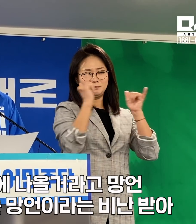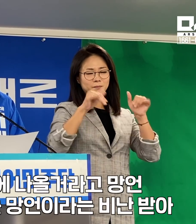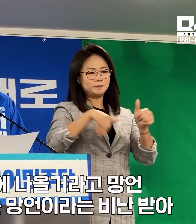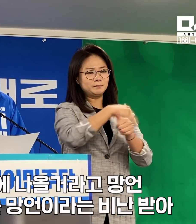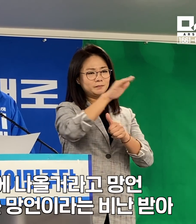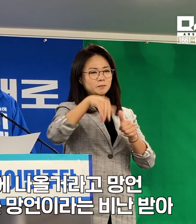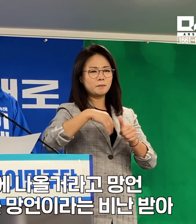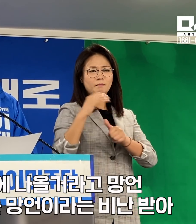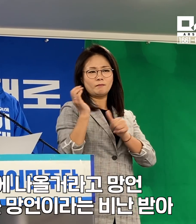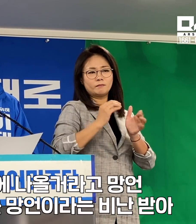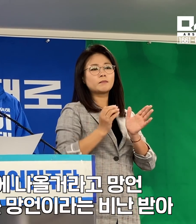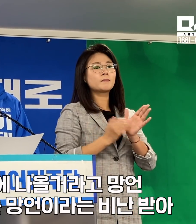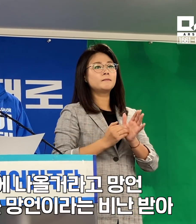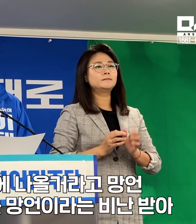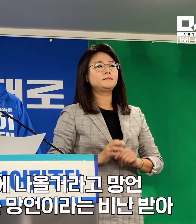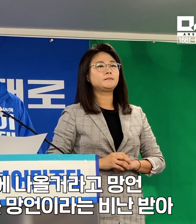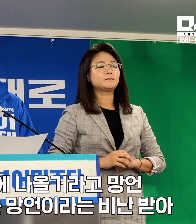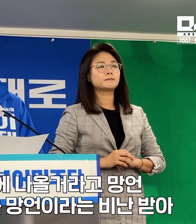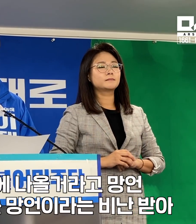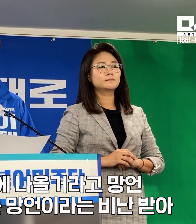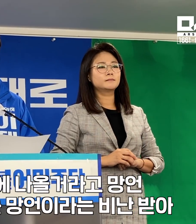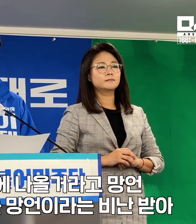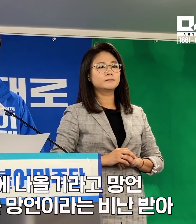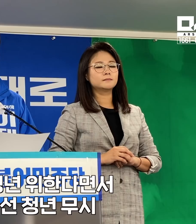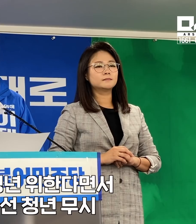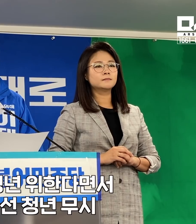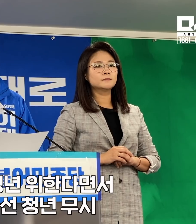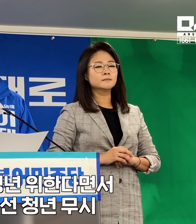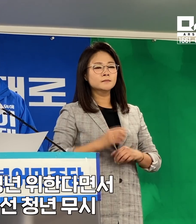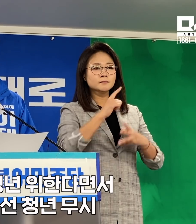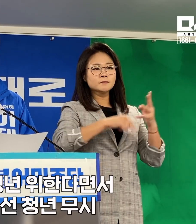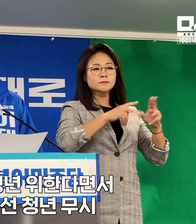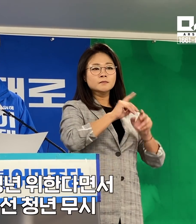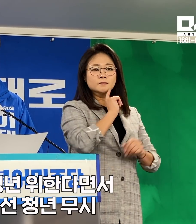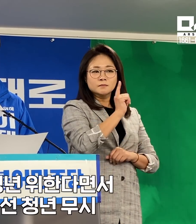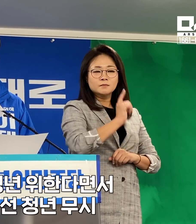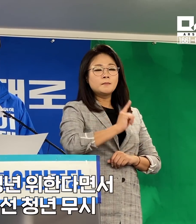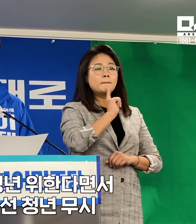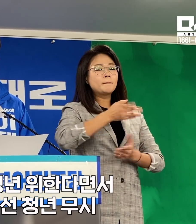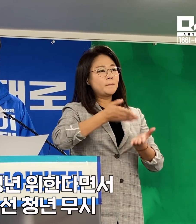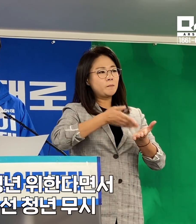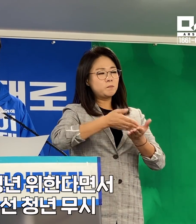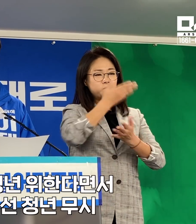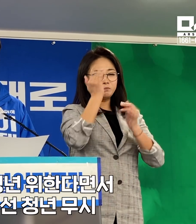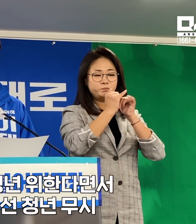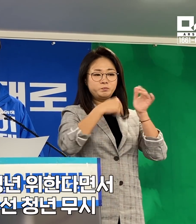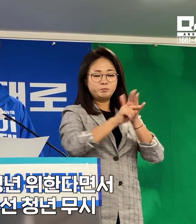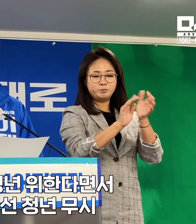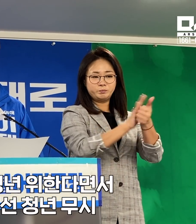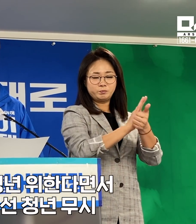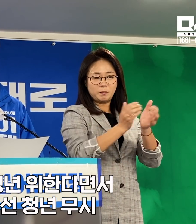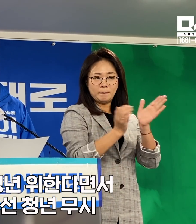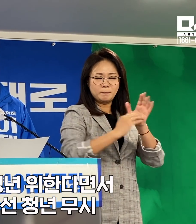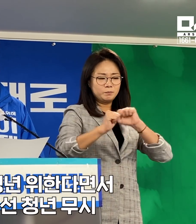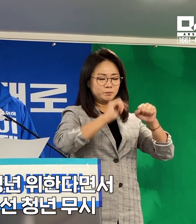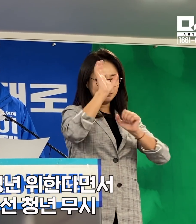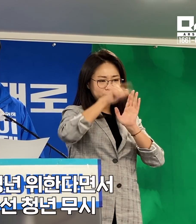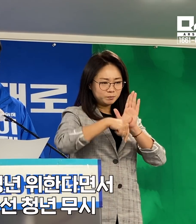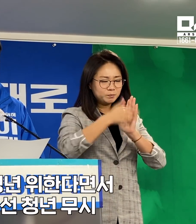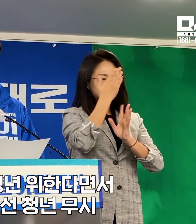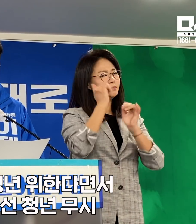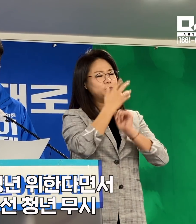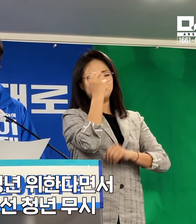현실에 무지한 망언이라는 비난을 받았습니다. 윤 후보는 말로는 청년을 위한다면서 행동에서는